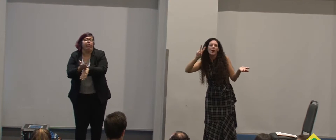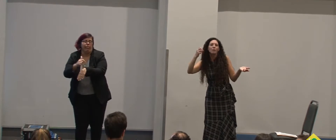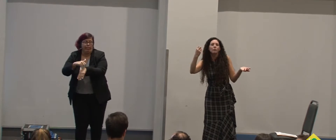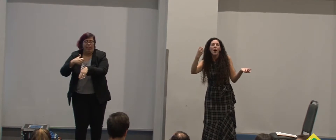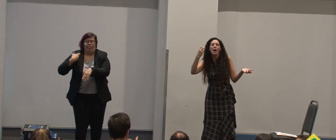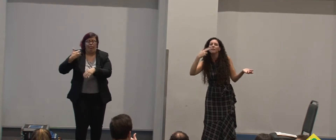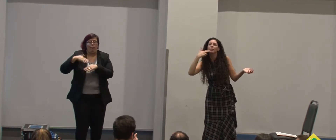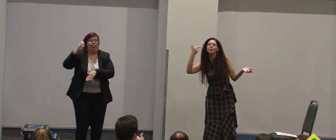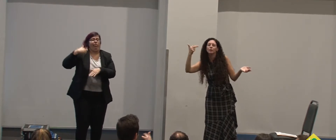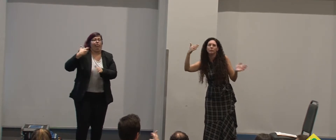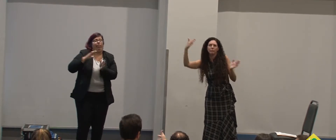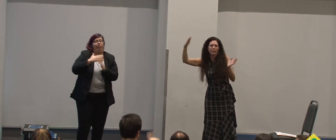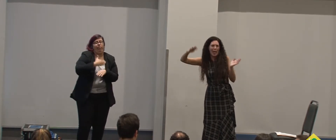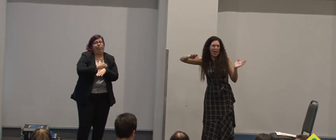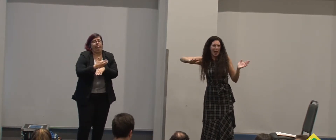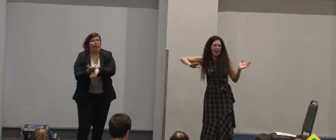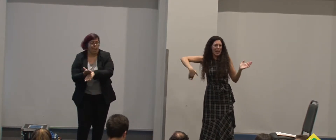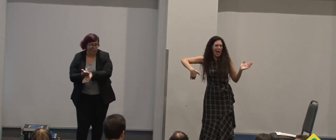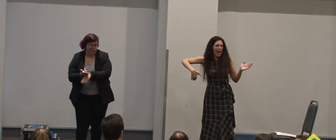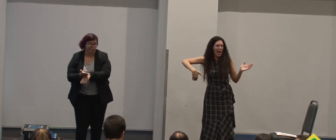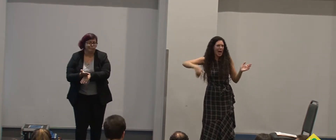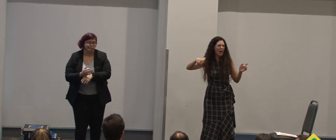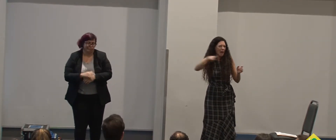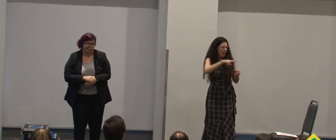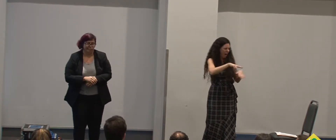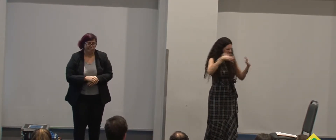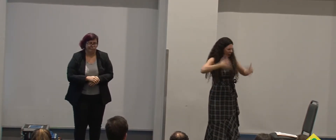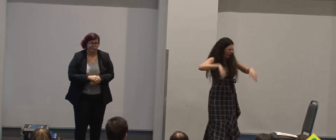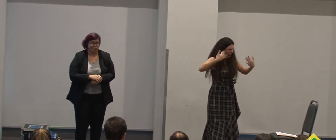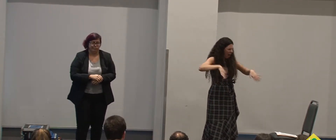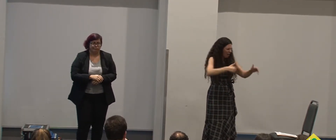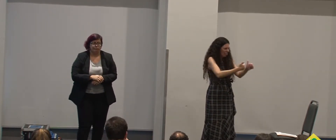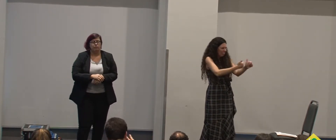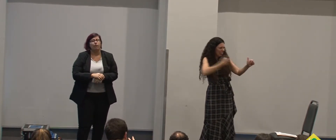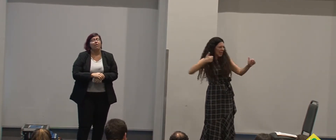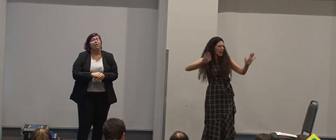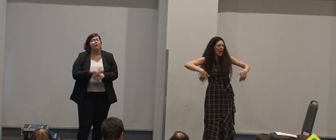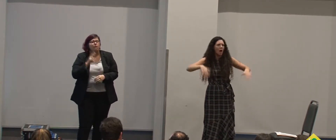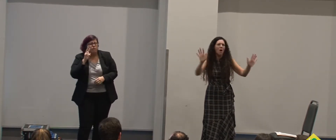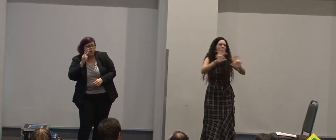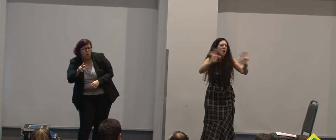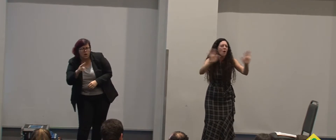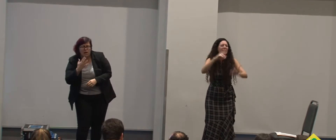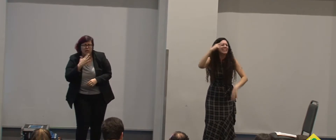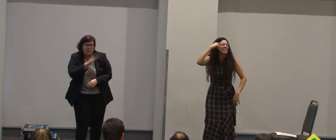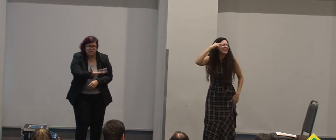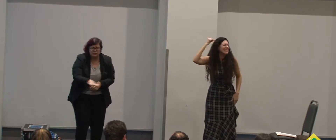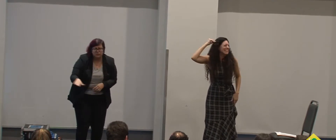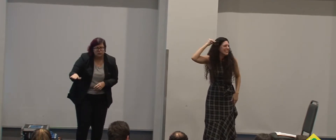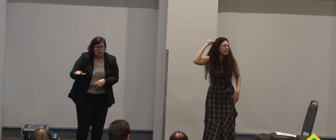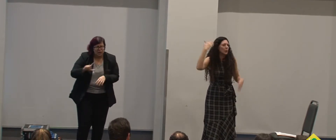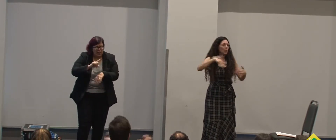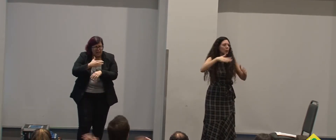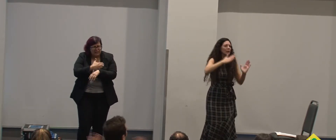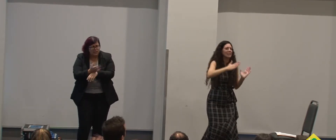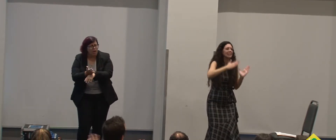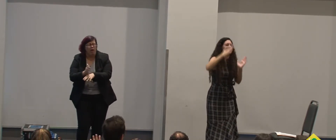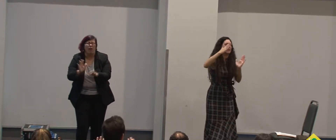Isso são processos que um depende do outro. Isso vai trazer atrasos para ela.